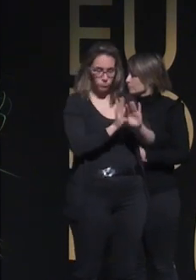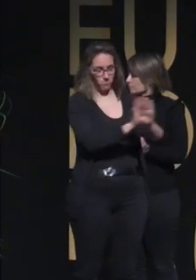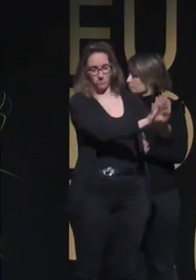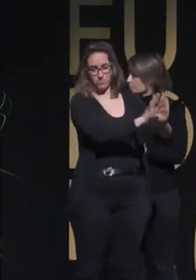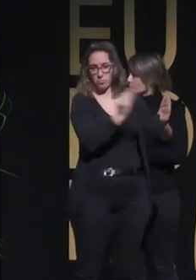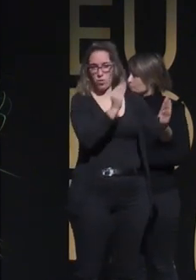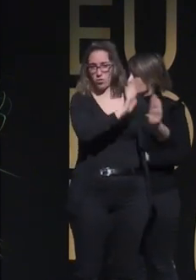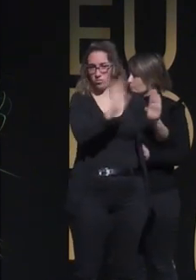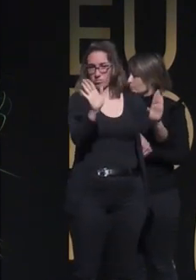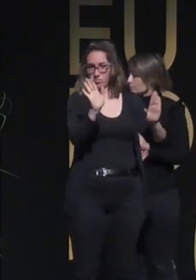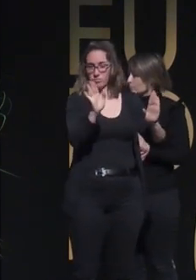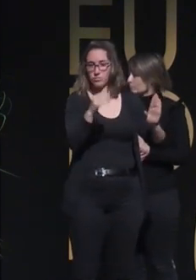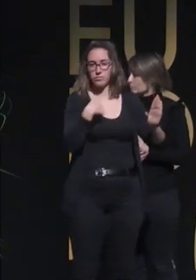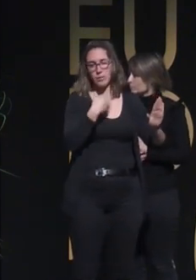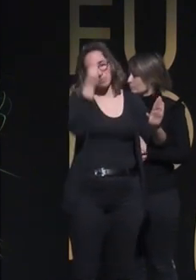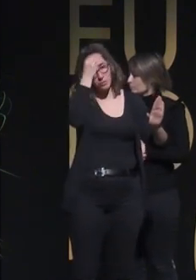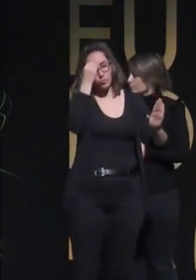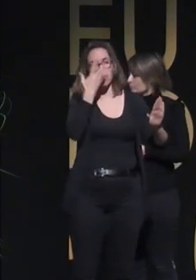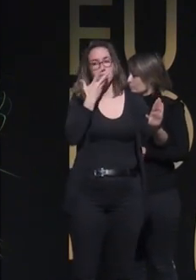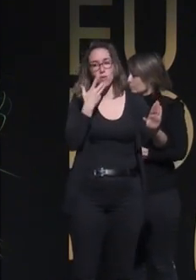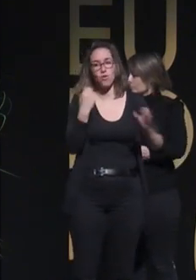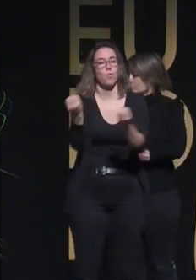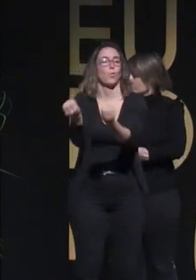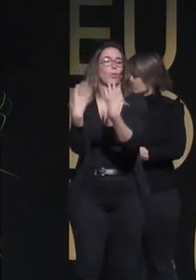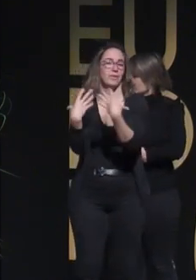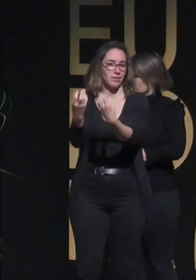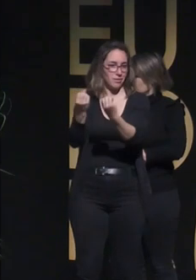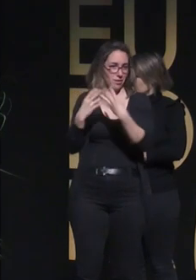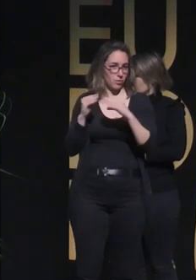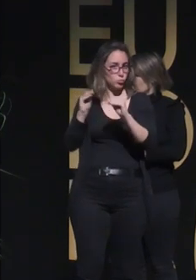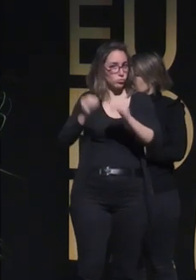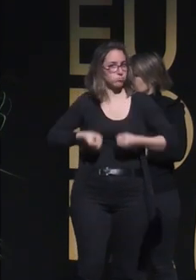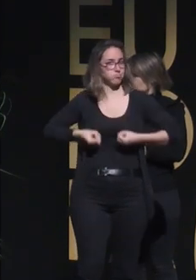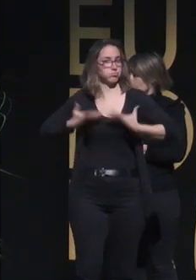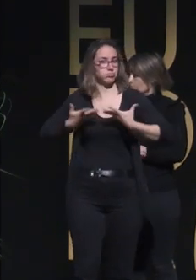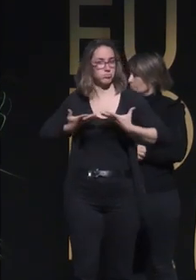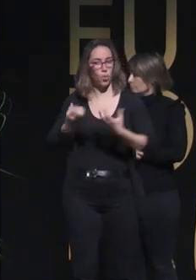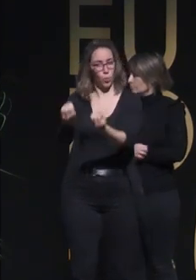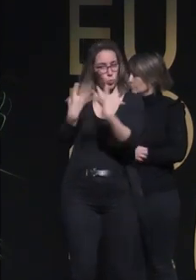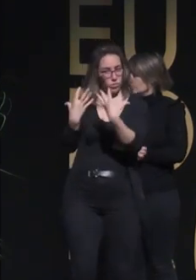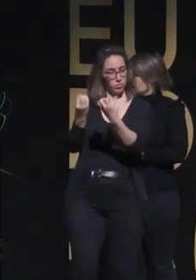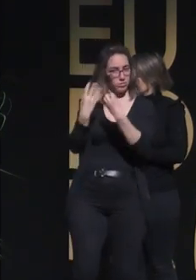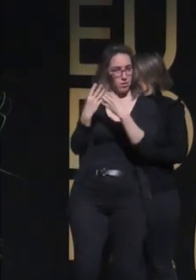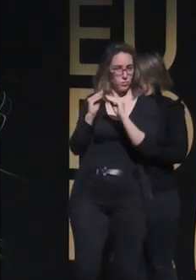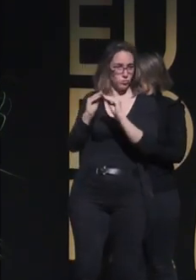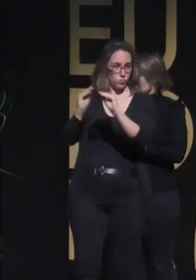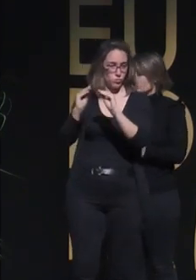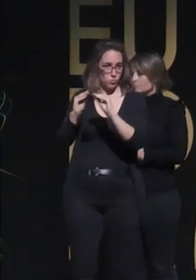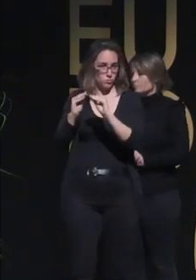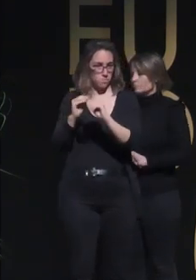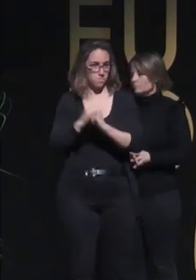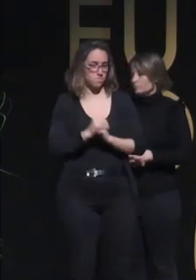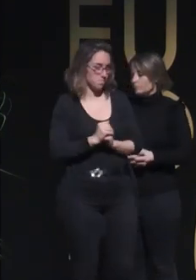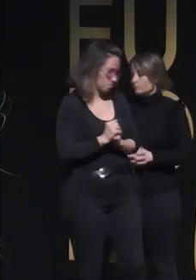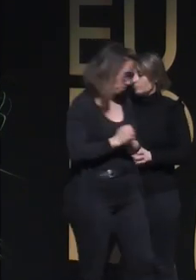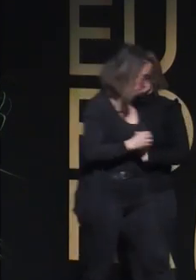más enriquecedor conseguir que compartan contigo ciertas conversaciones y que hay algunas que no compartan. Porque yo me pregunto,